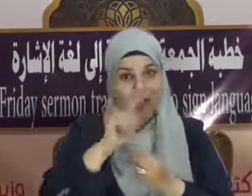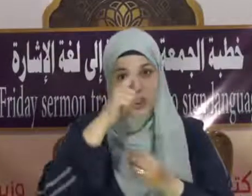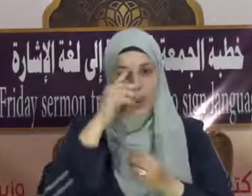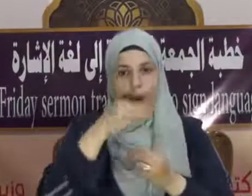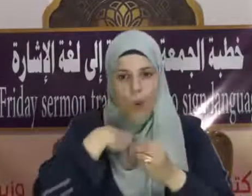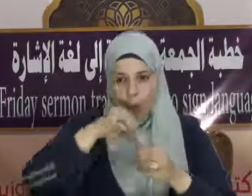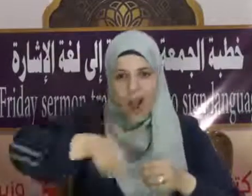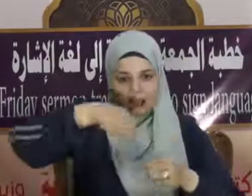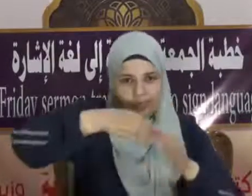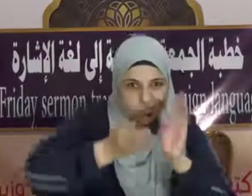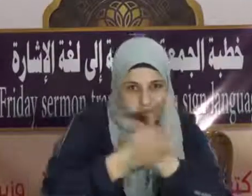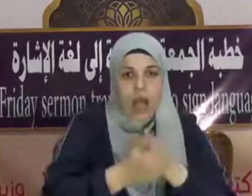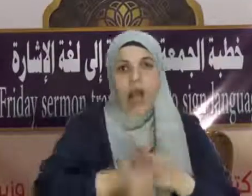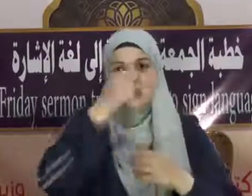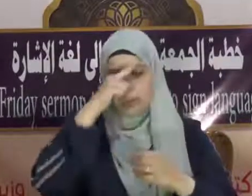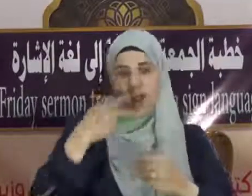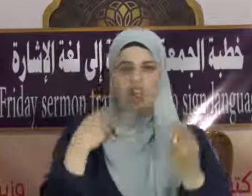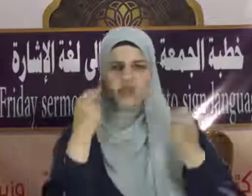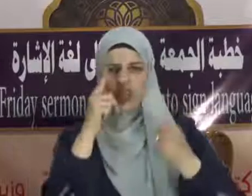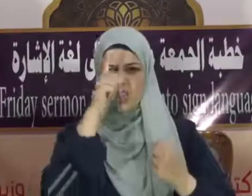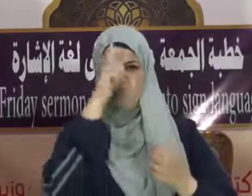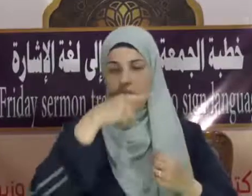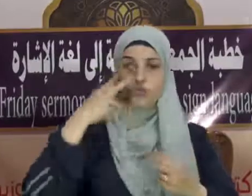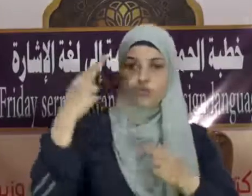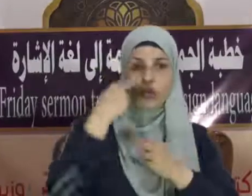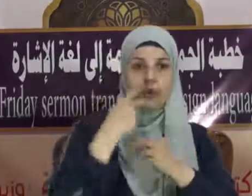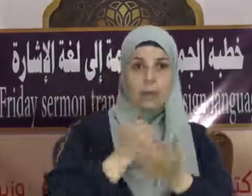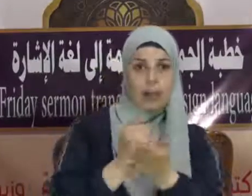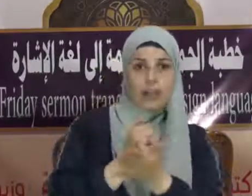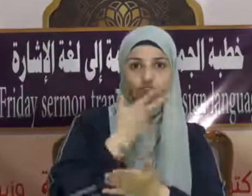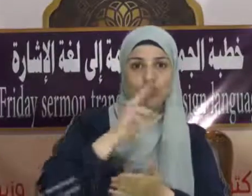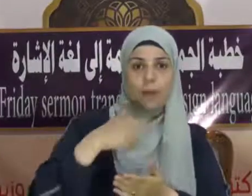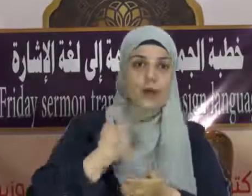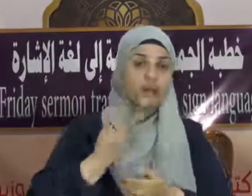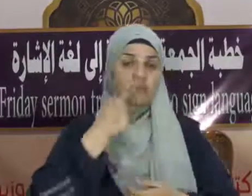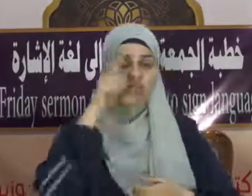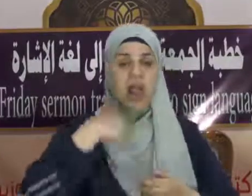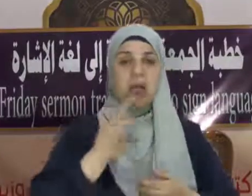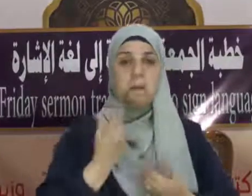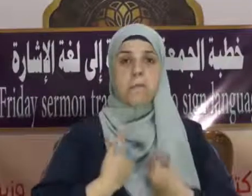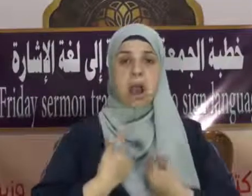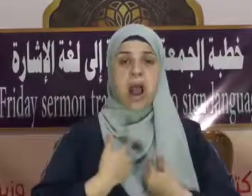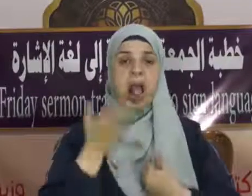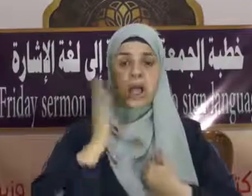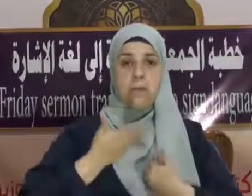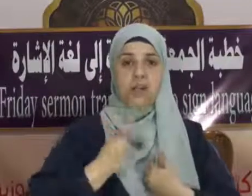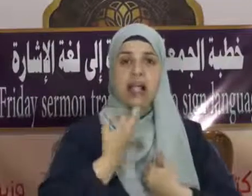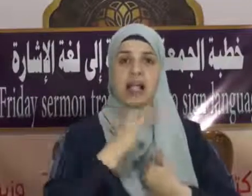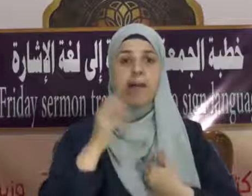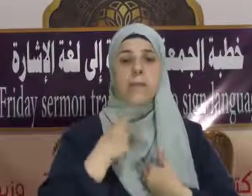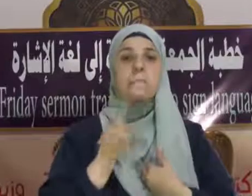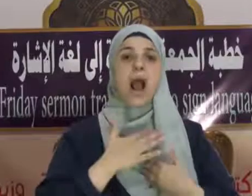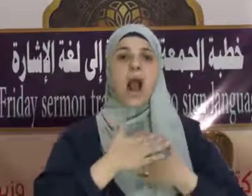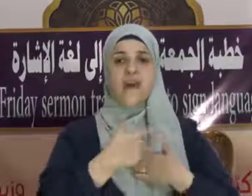سرا، لا أن تتباهى بها أمامه أو أن تستعلي بقدراتك وإمكاناتك